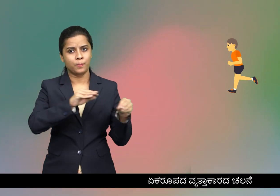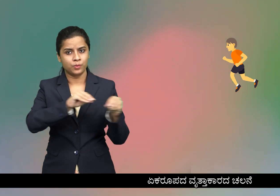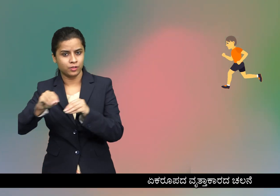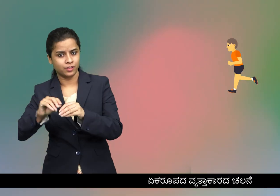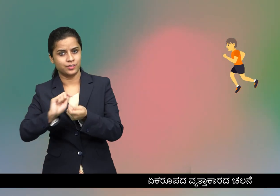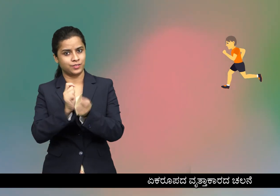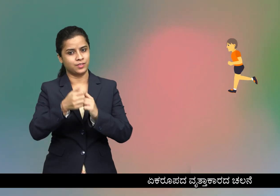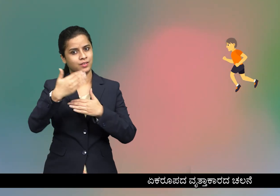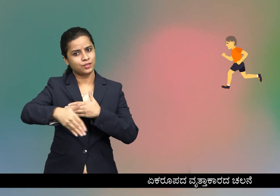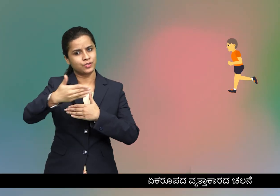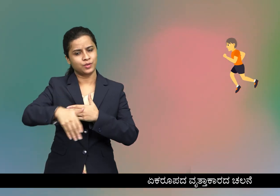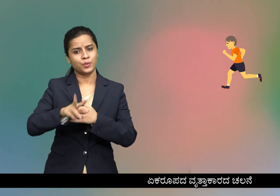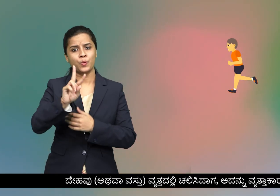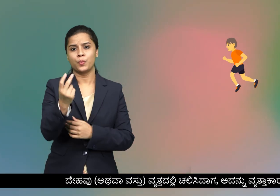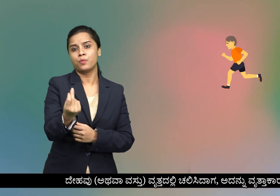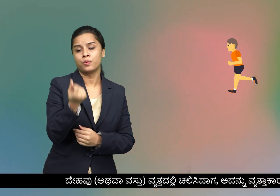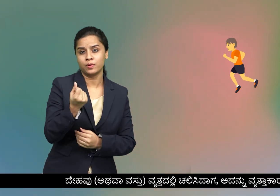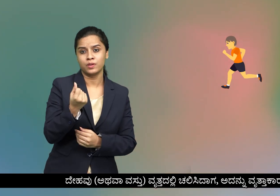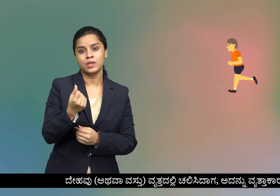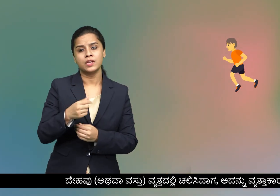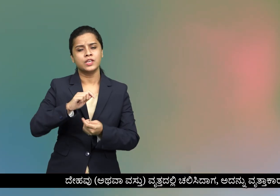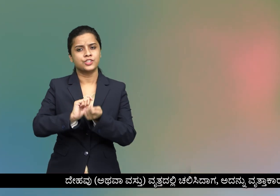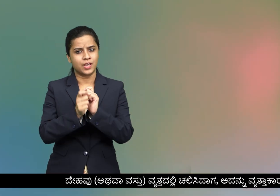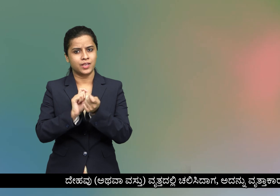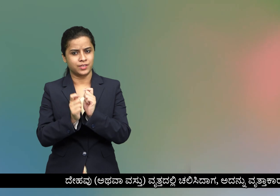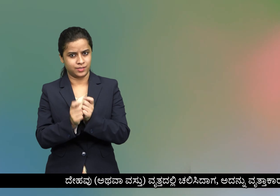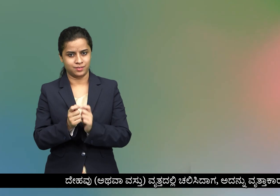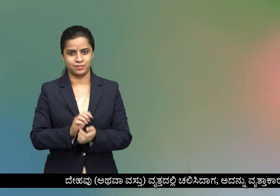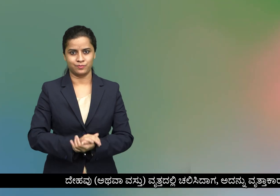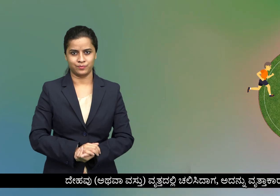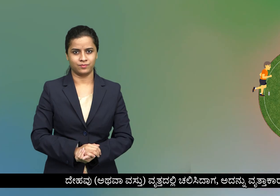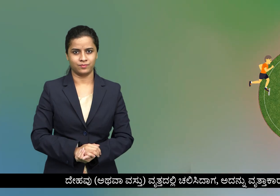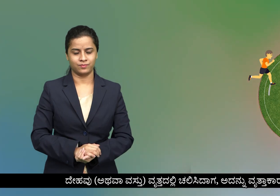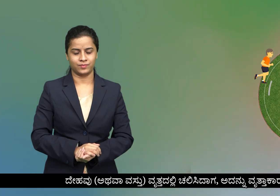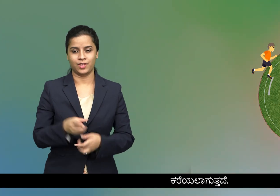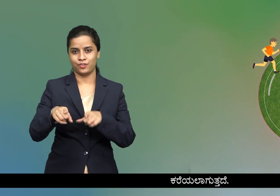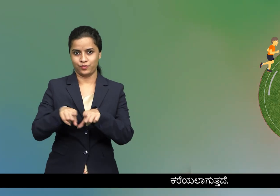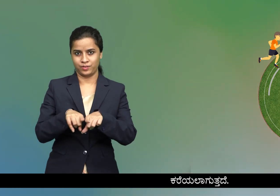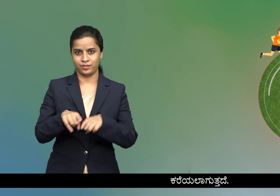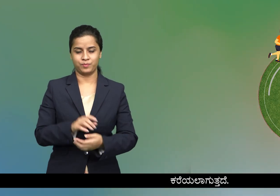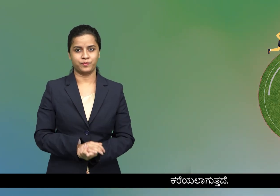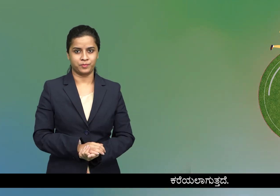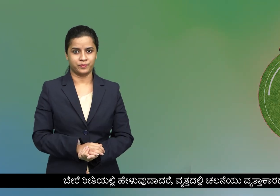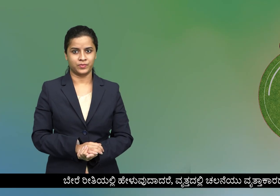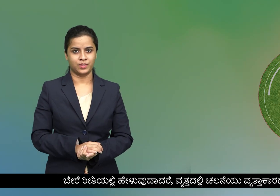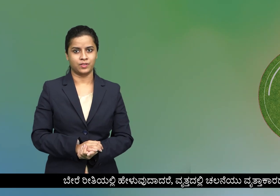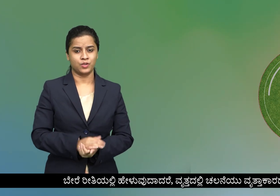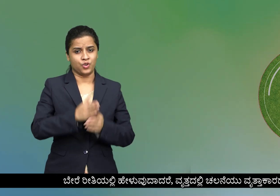ಏಕರೂಪದ ವೃತ್ತಾಕಾರದ ಚಲನೆ. ದೇಹವು ವೃತ್ತದಲ್ಲಿ ಚಲಿಸಿದಾಗ ಅದನ್ನ ವೃತ್ತಾಕಾರದ ಚಲನೆ ಎಂದು ಕರೆಯಲಾಗುತ್ತೆ. ಬೇರೆ